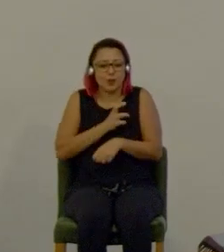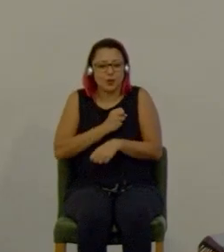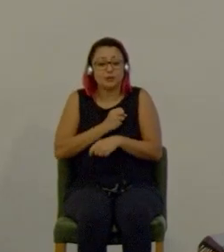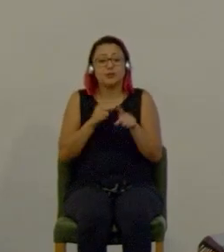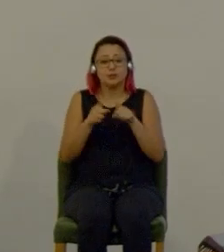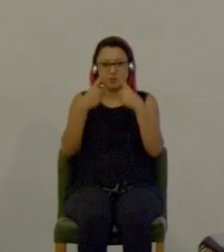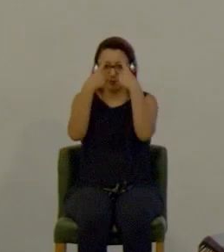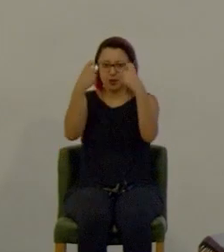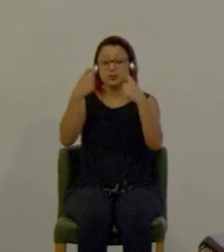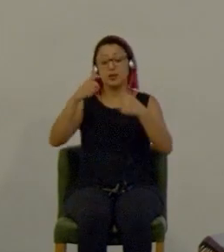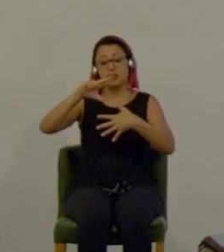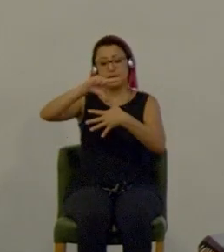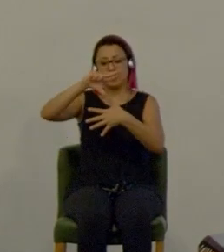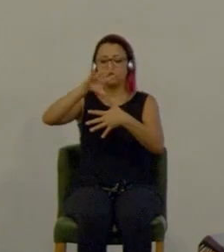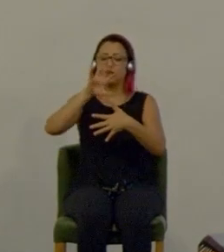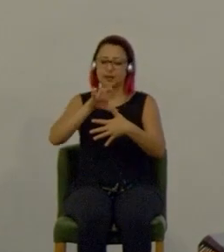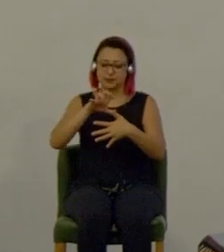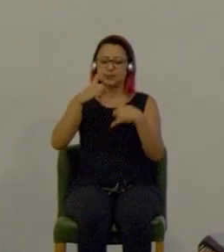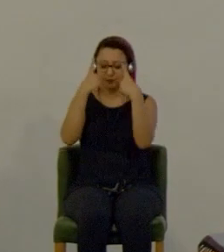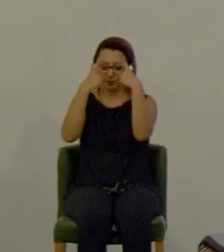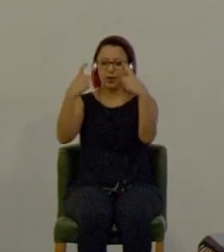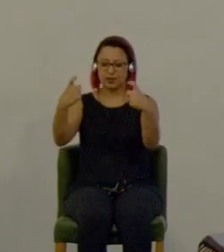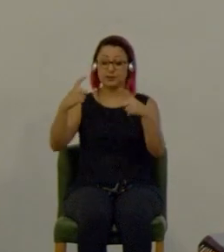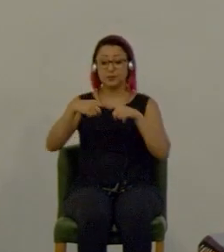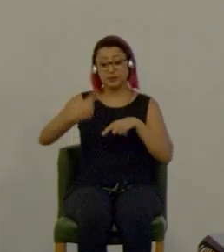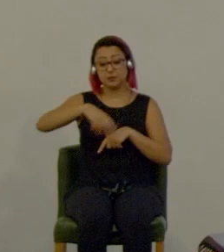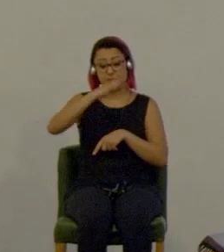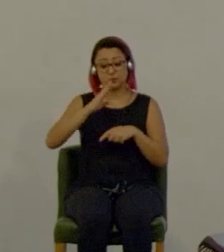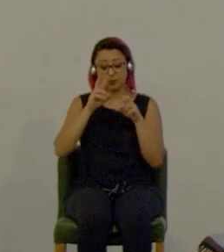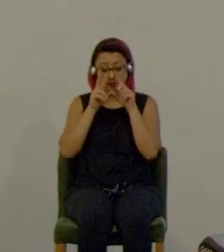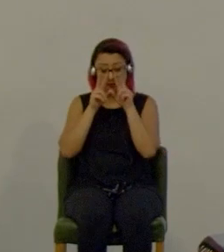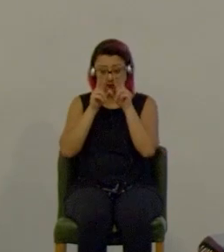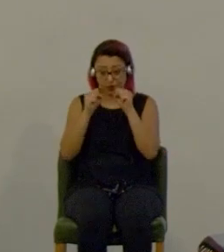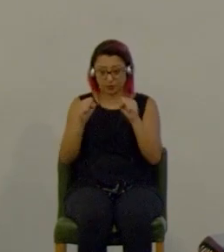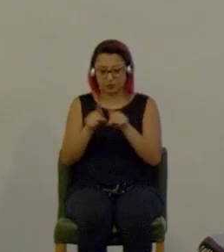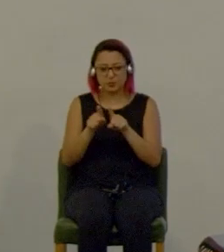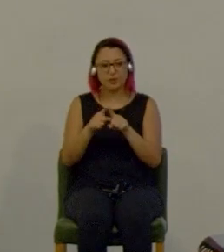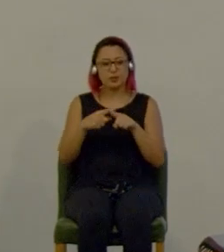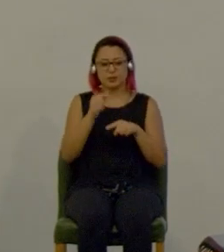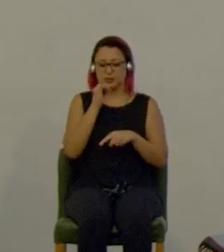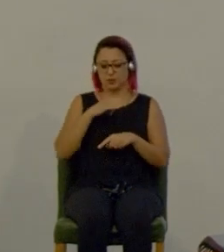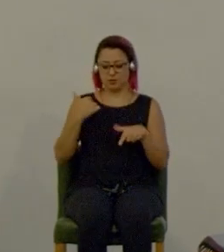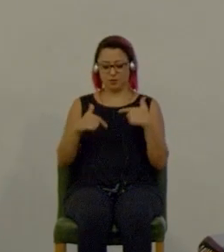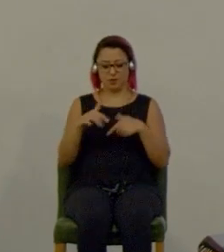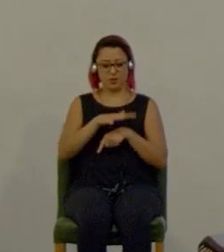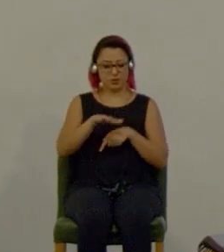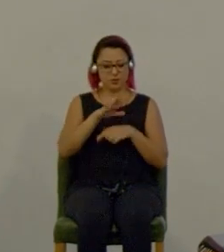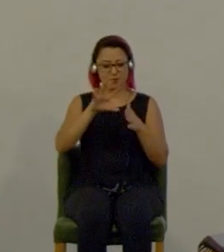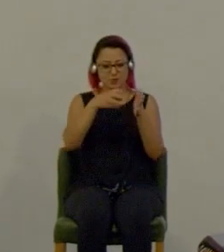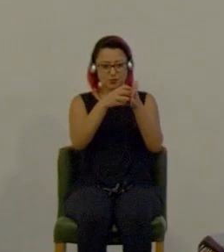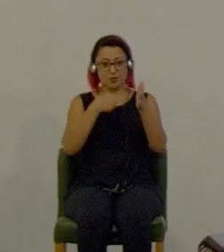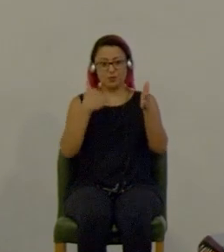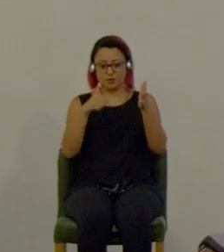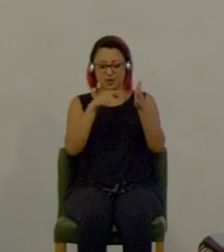característica da América Latina, mas talvez muito forte aqui no Brasil. É um país onde eu trabalho, por exemplo, numa região da